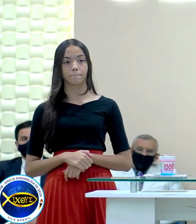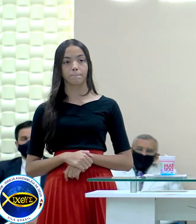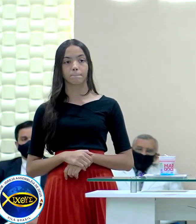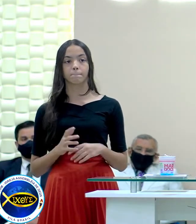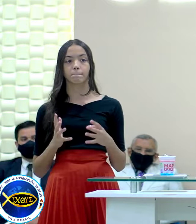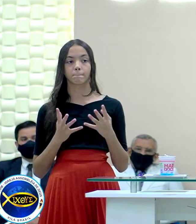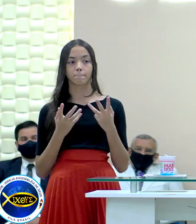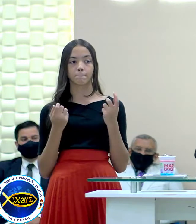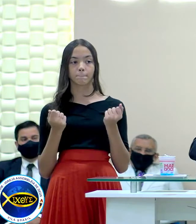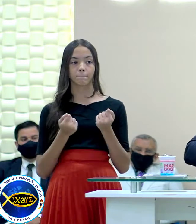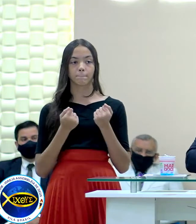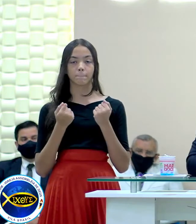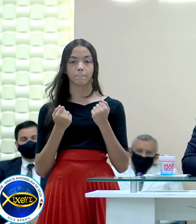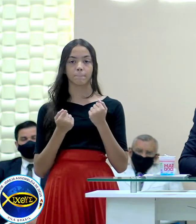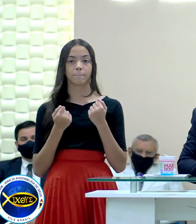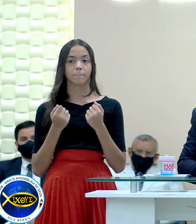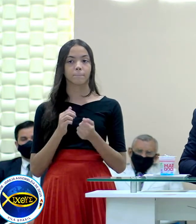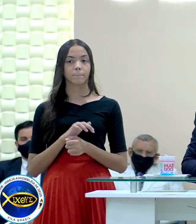Aleluia,